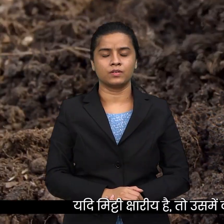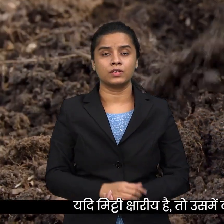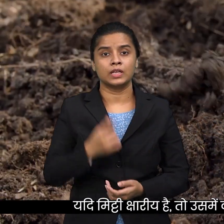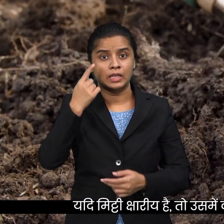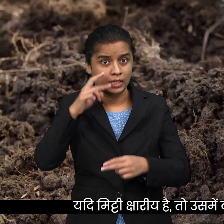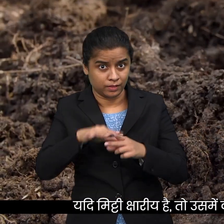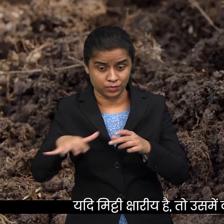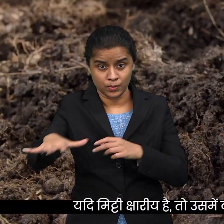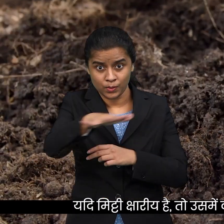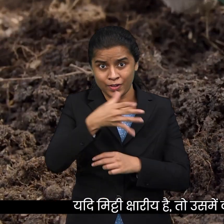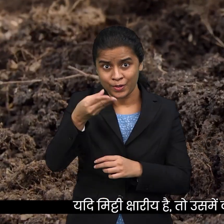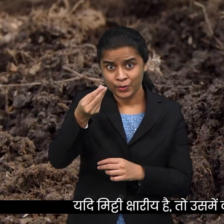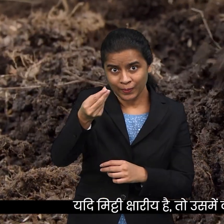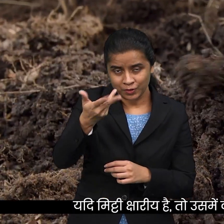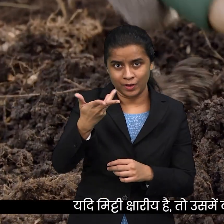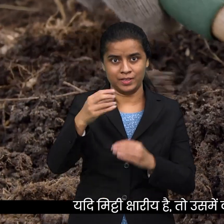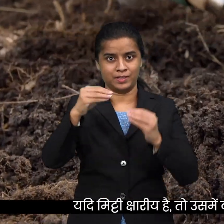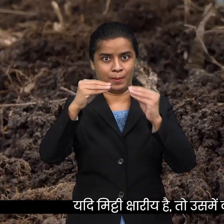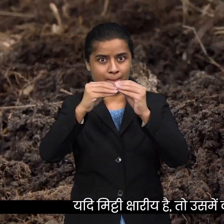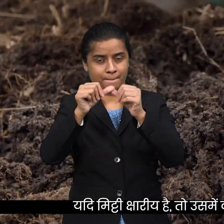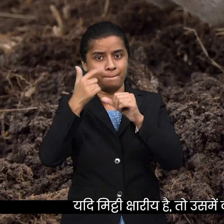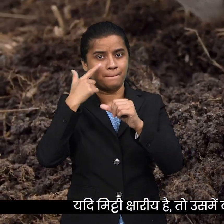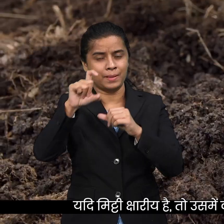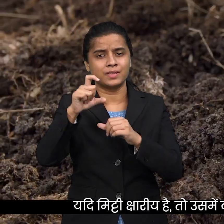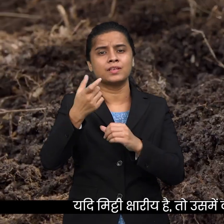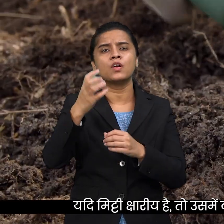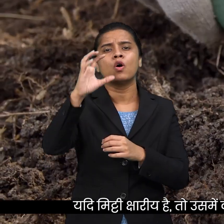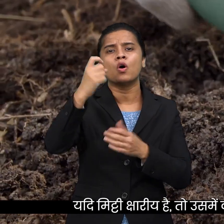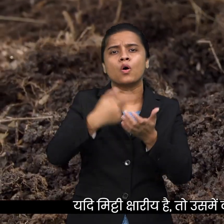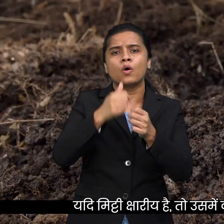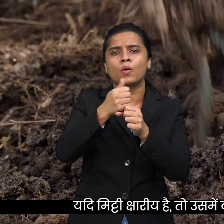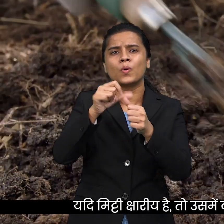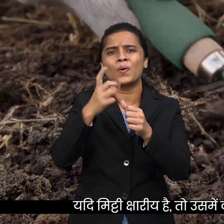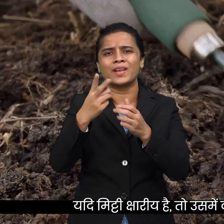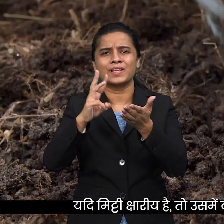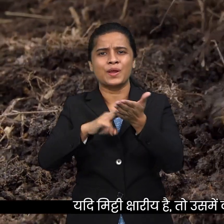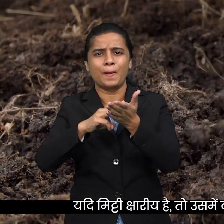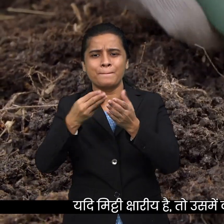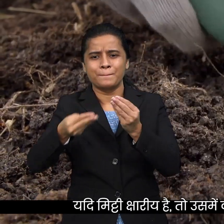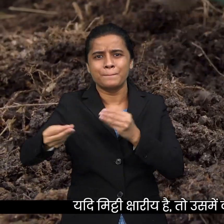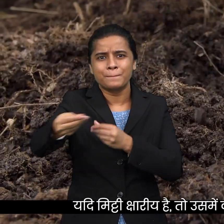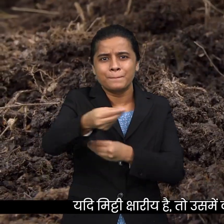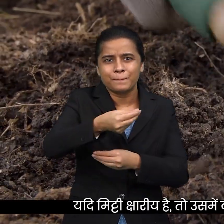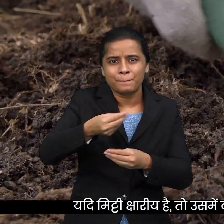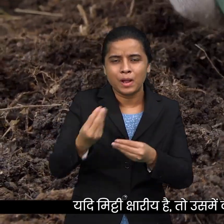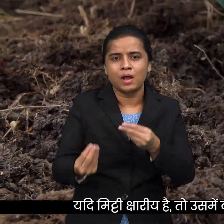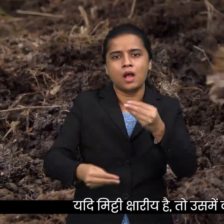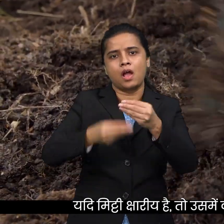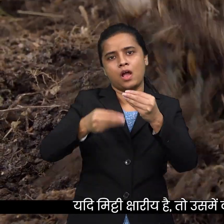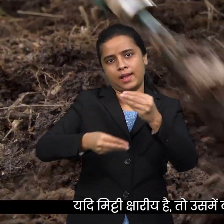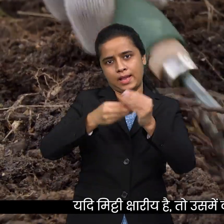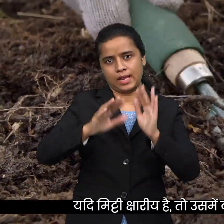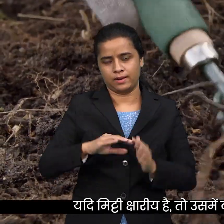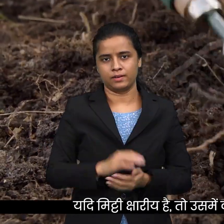यदि मिट्टी क्षारीय है तो उसमें कार्बनिक पदार्थ खाद मिलाया जाता है।